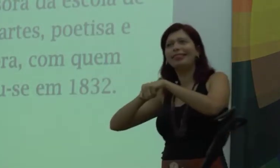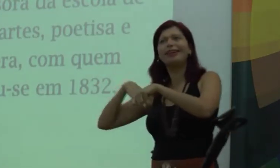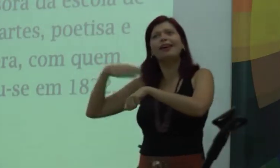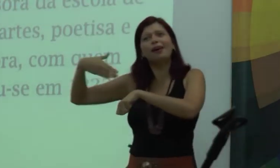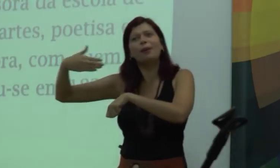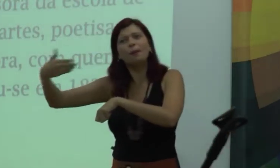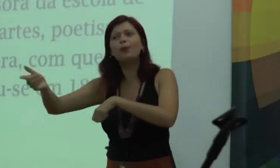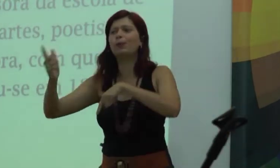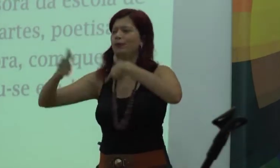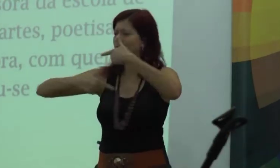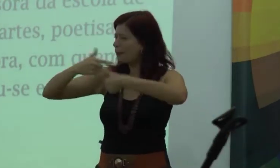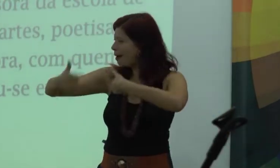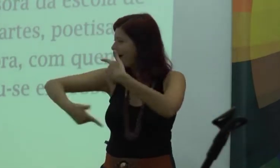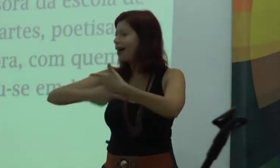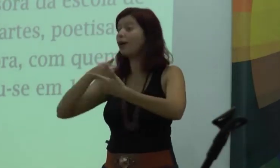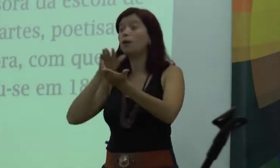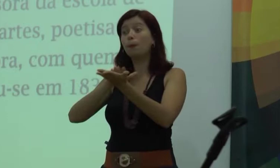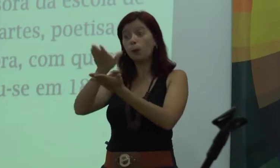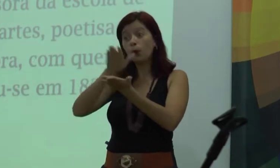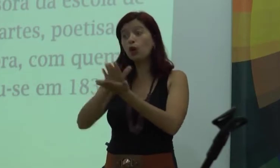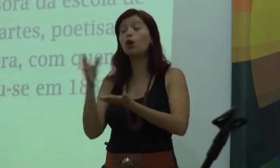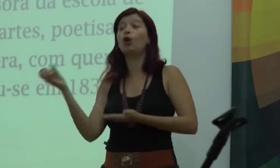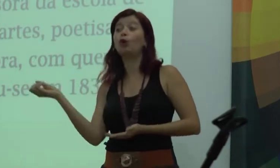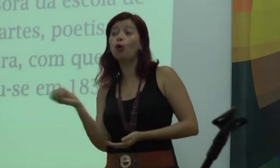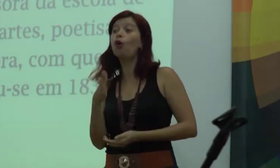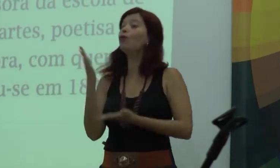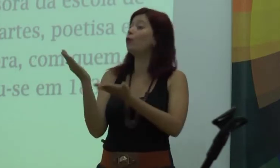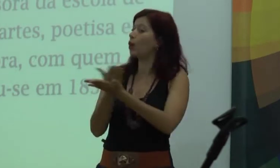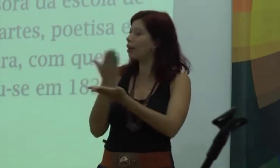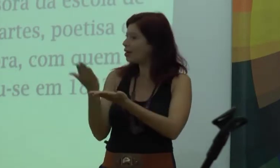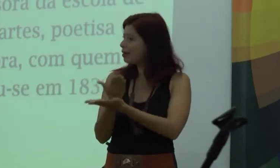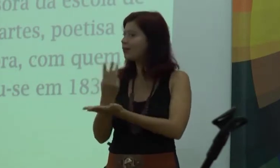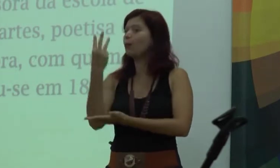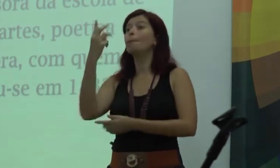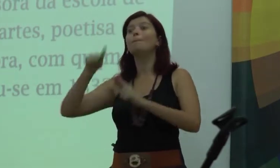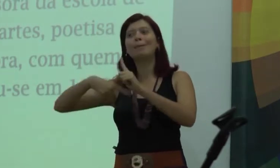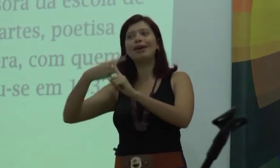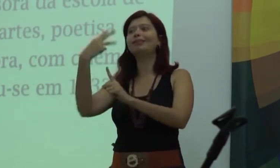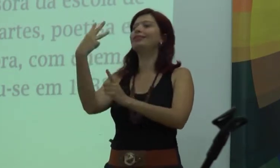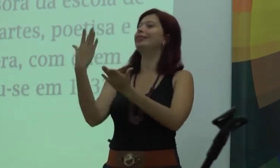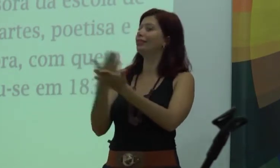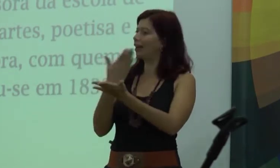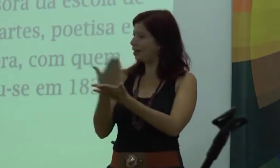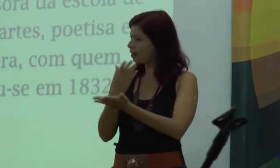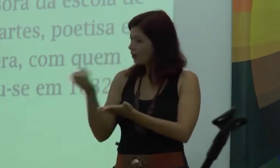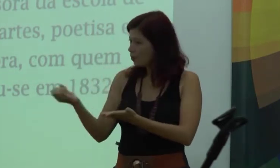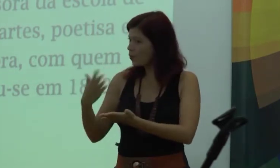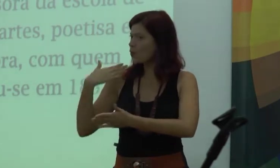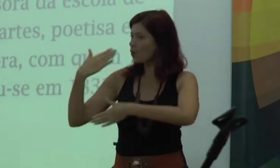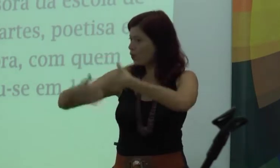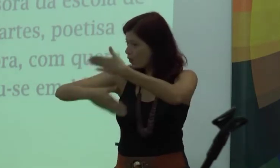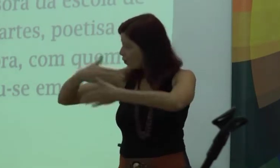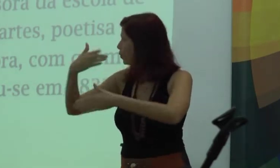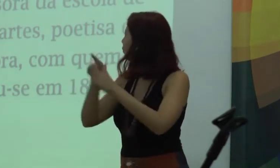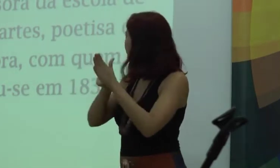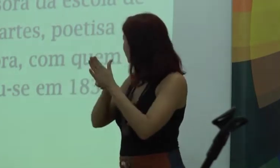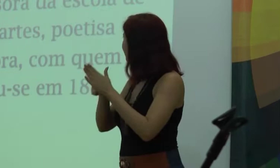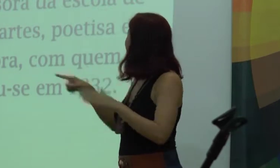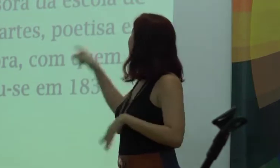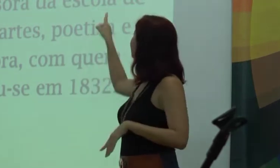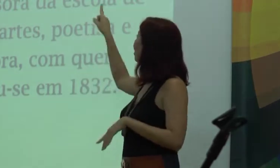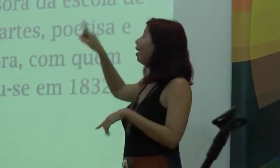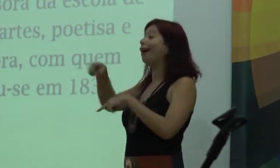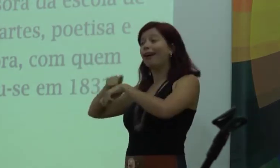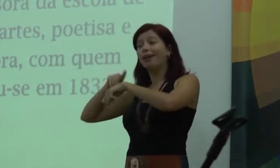E aí, o tempo passou, né? Ele foi trabalhando, publicando livros, teve dois, três, vários livros que ele